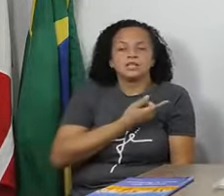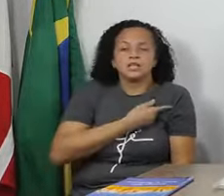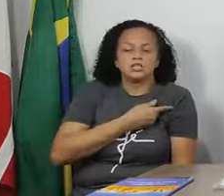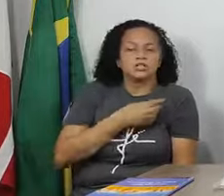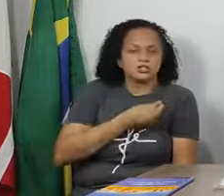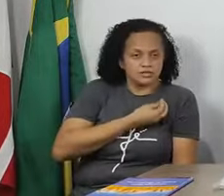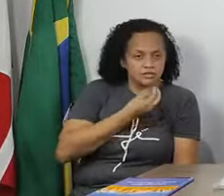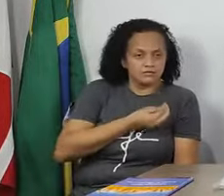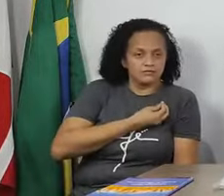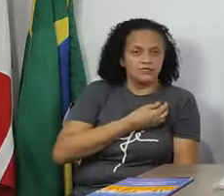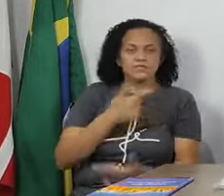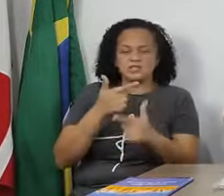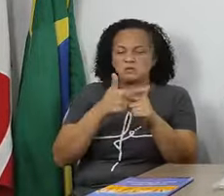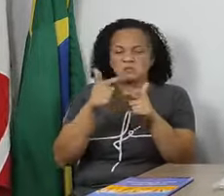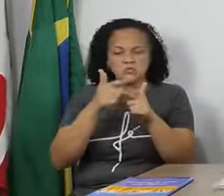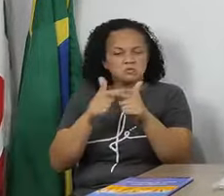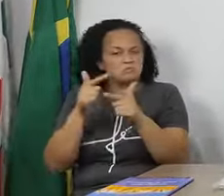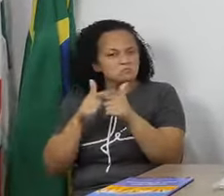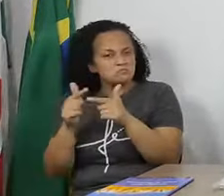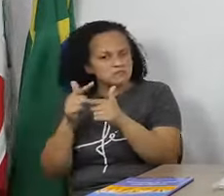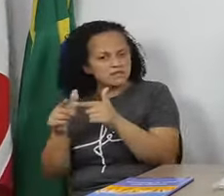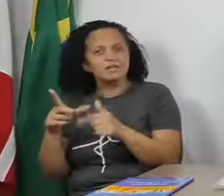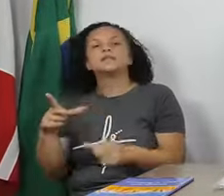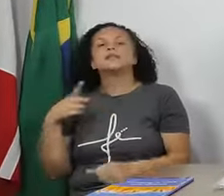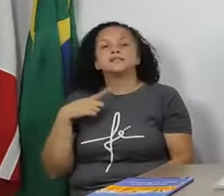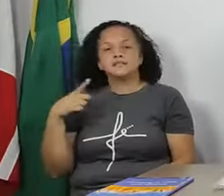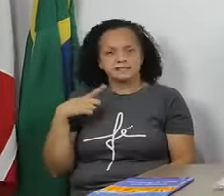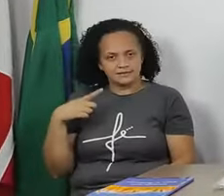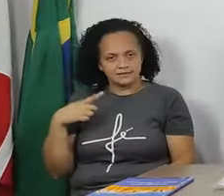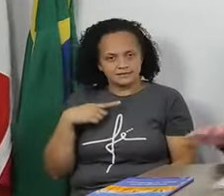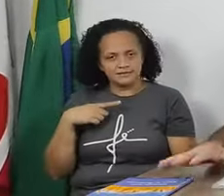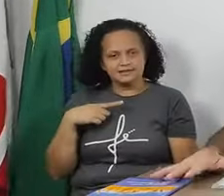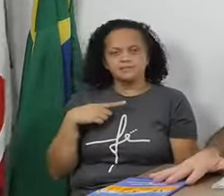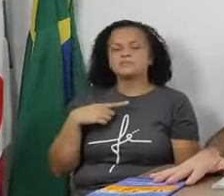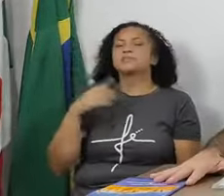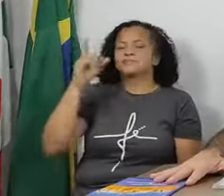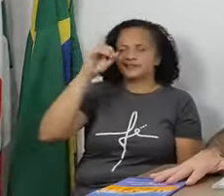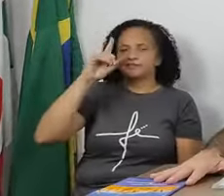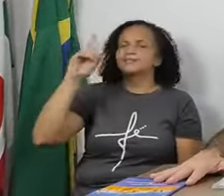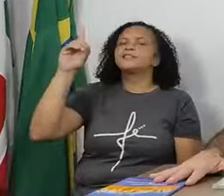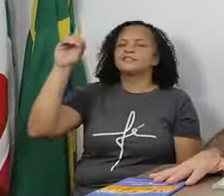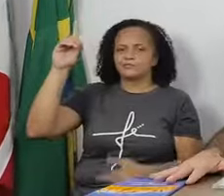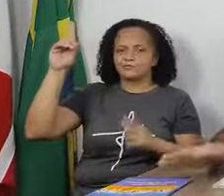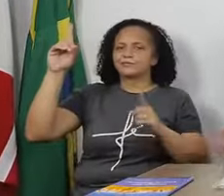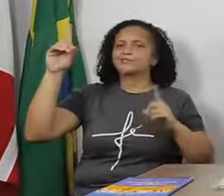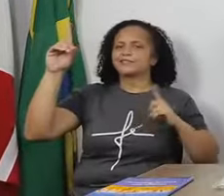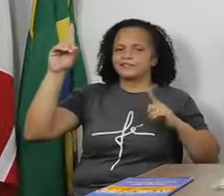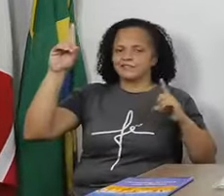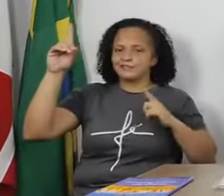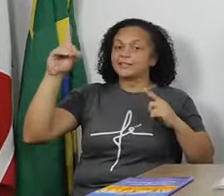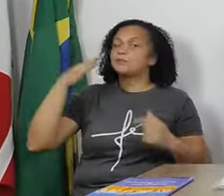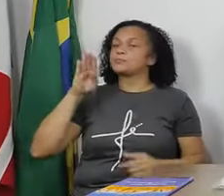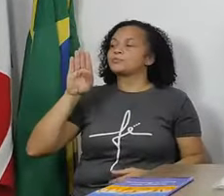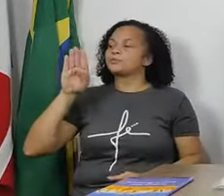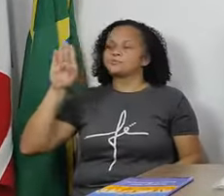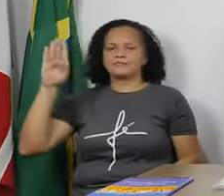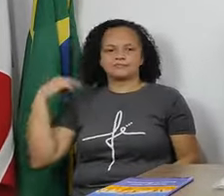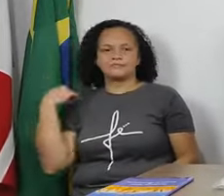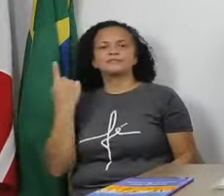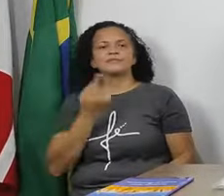e adversidade que a gente possa nos deparar, Deus tem promessas para a nossa vida.